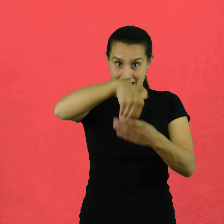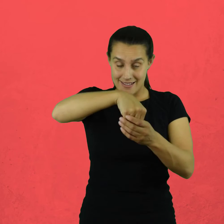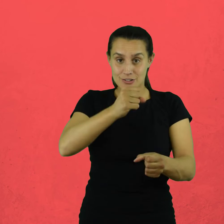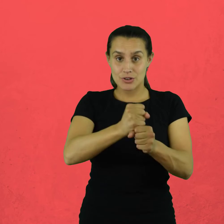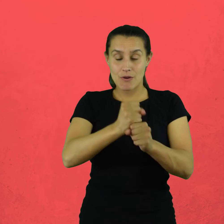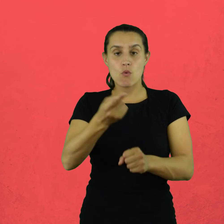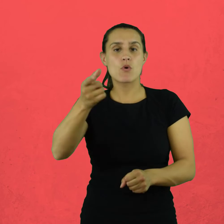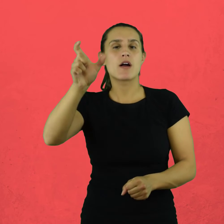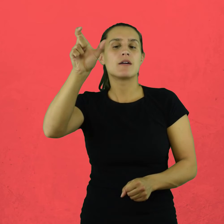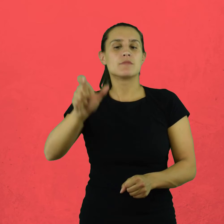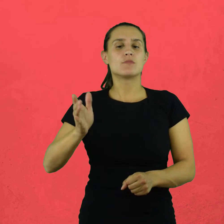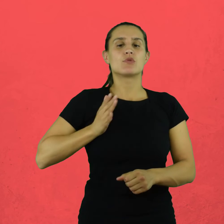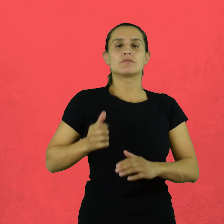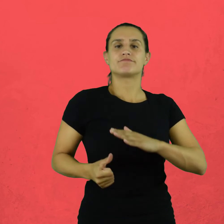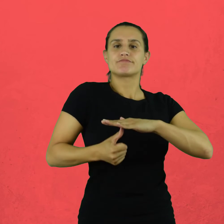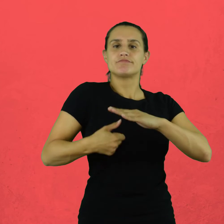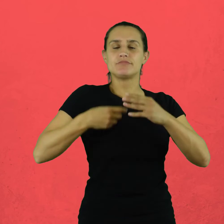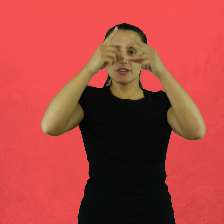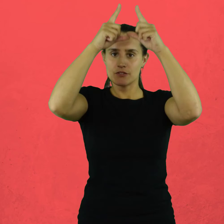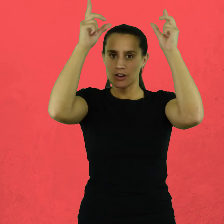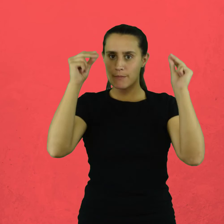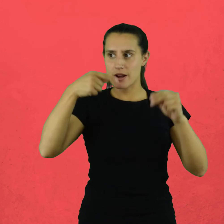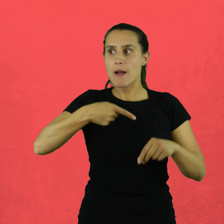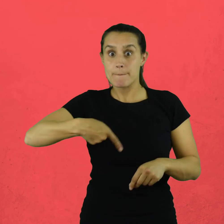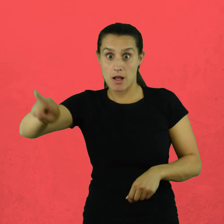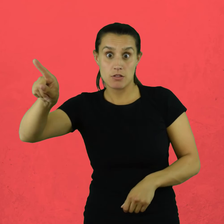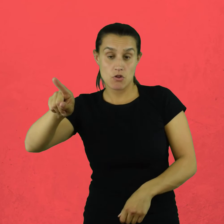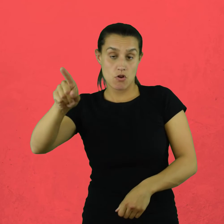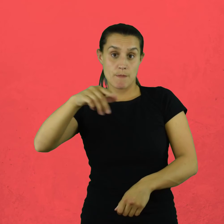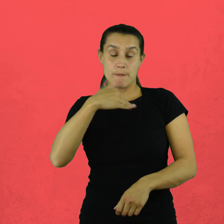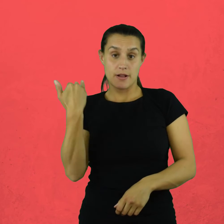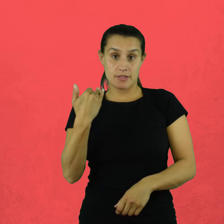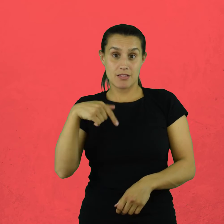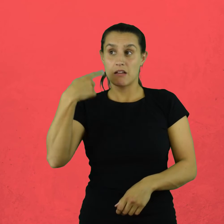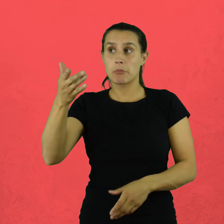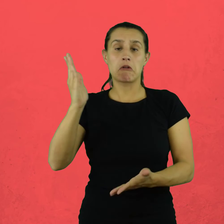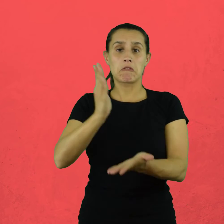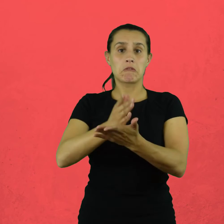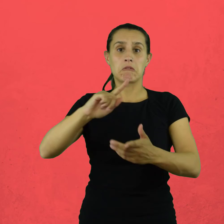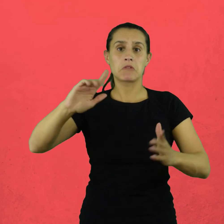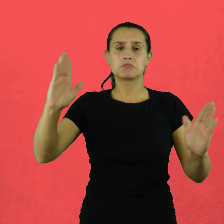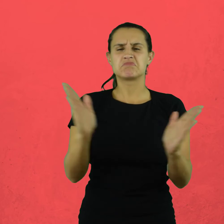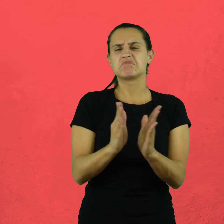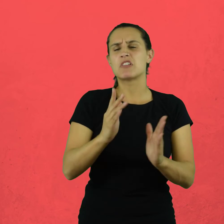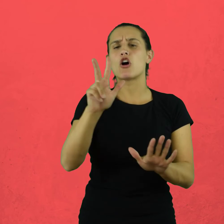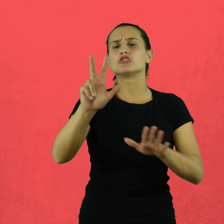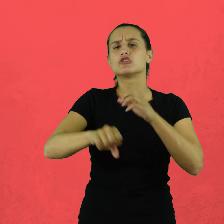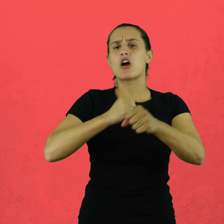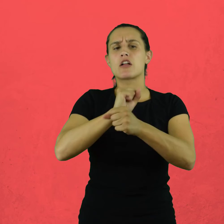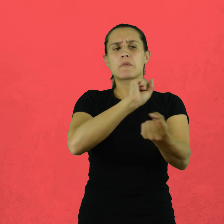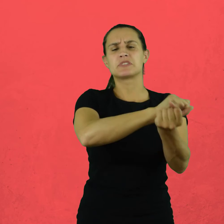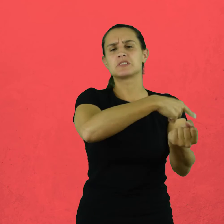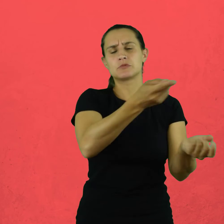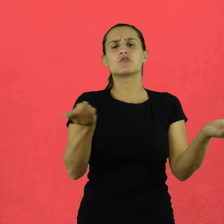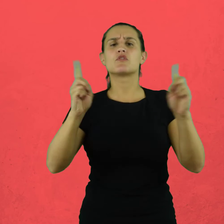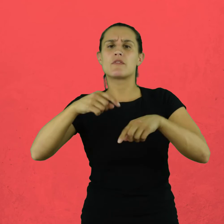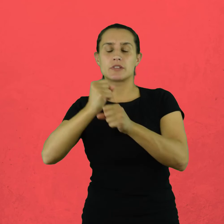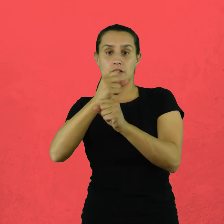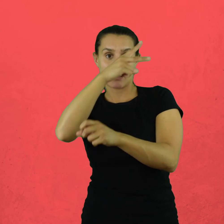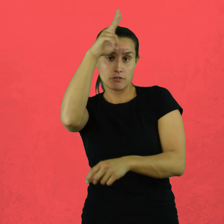Rouen. Una jefa de enfermeras que allí trabajó fue condenada a muerte, y su pena se redujo a 8 años y volvió a su puesto de